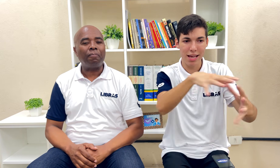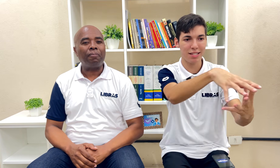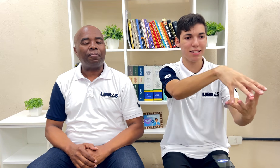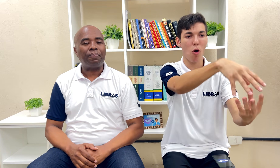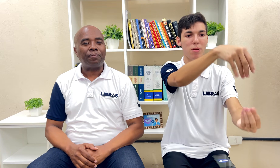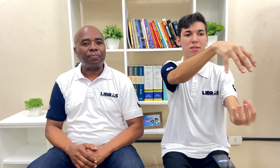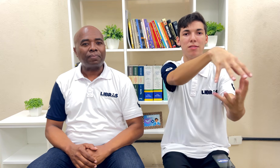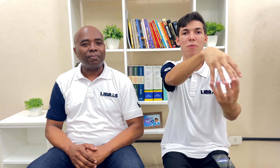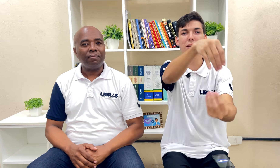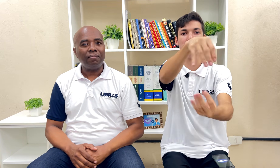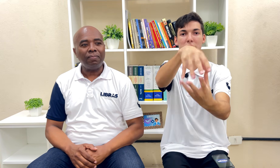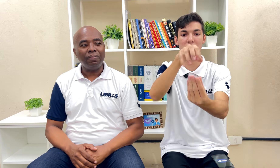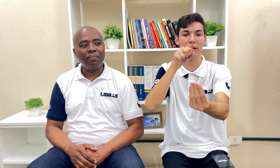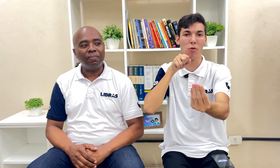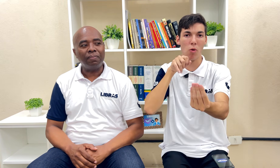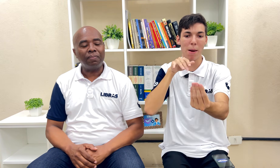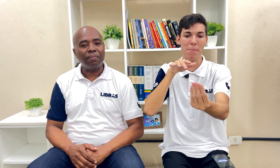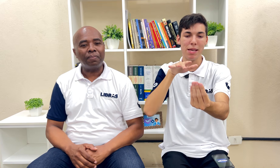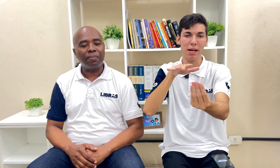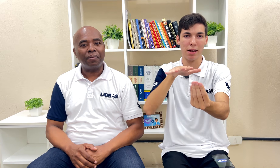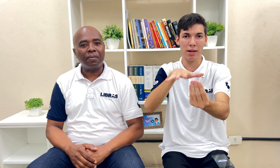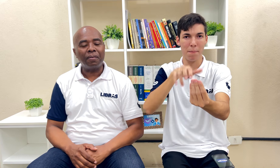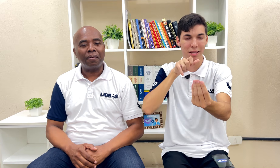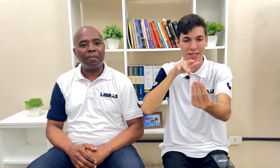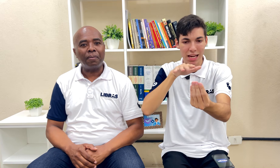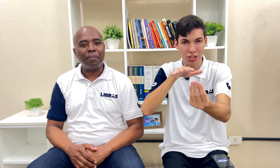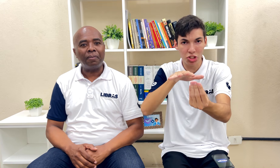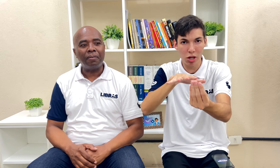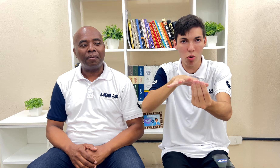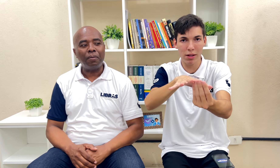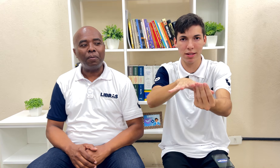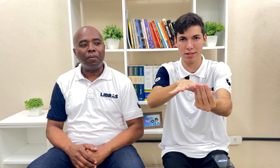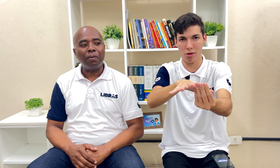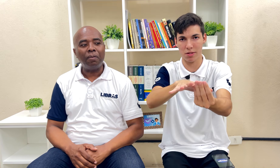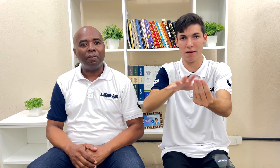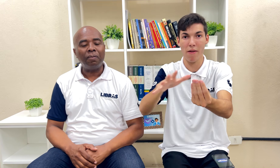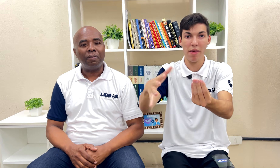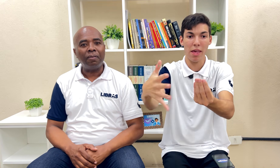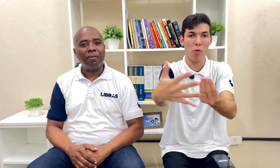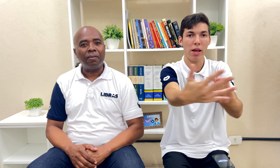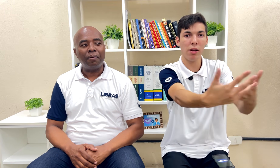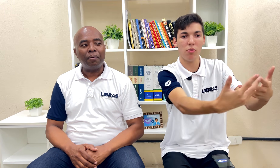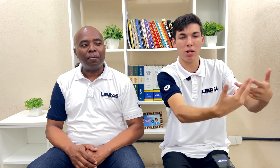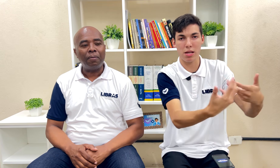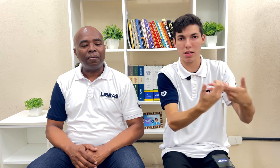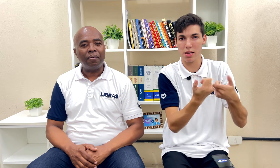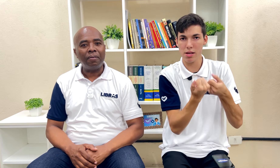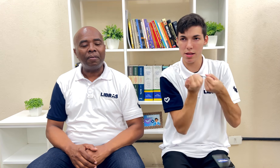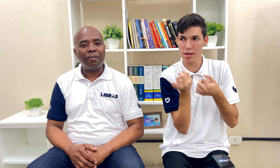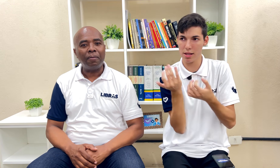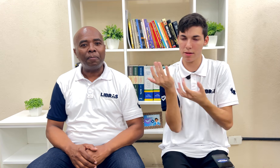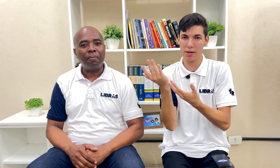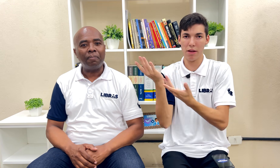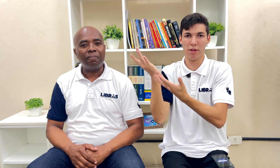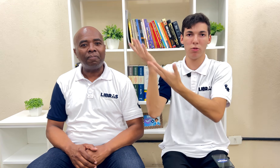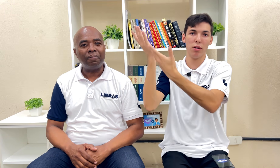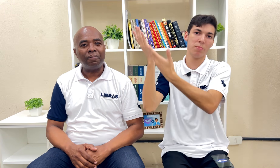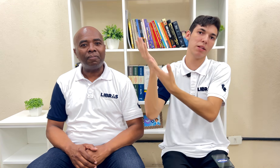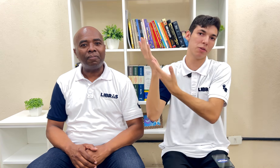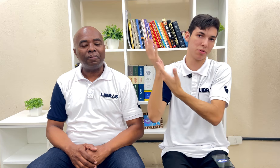as almas estão aqui, ou seja, a minha mensagem chegou até as almas. Eu recolhi e dou-as para Deus, que é o